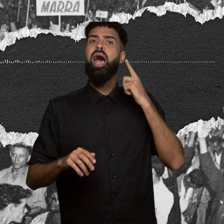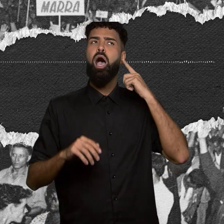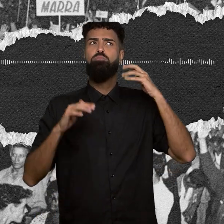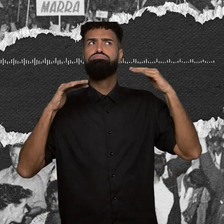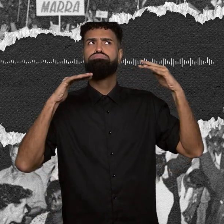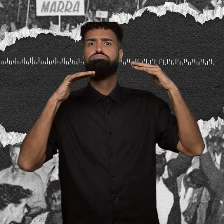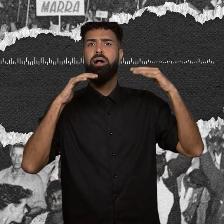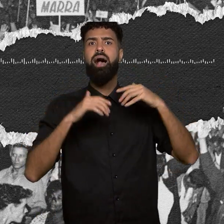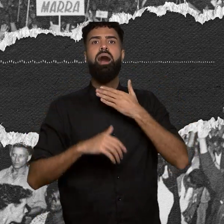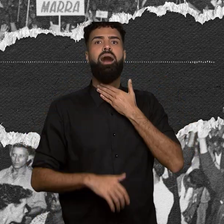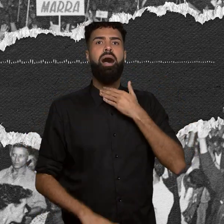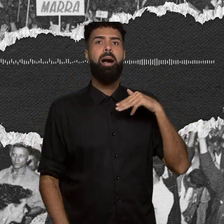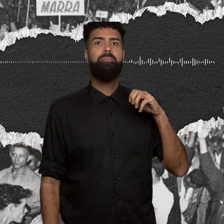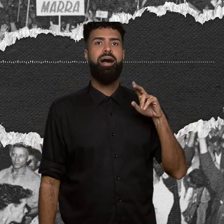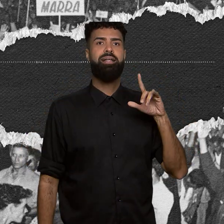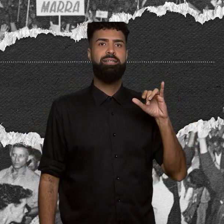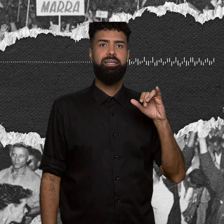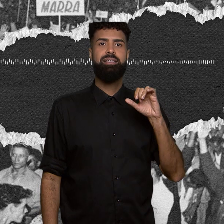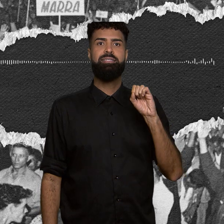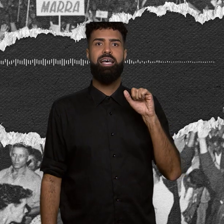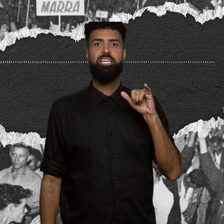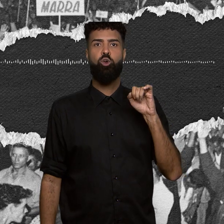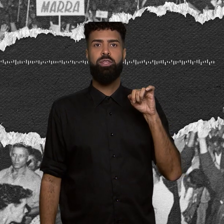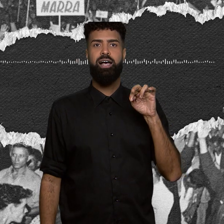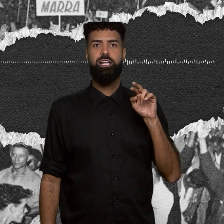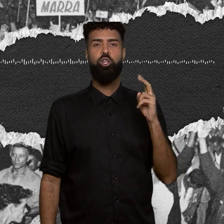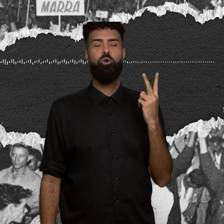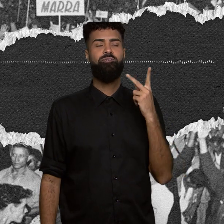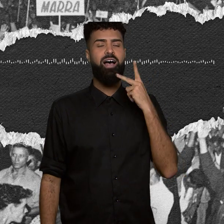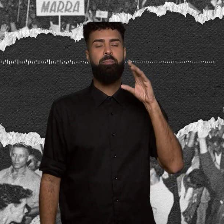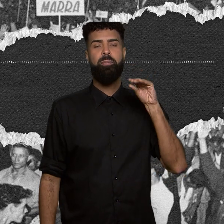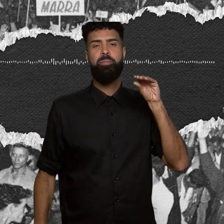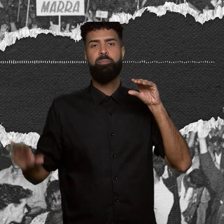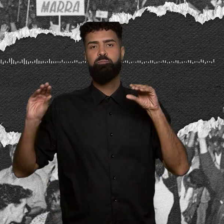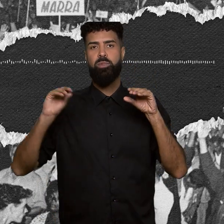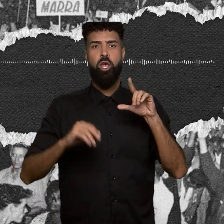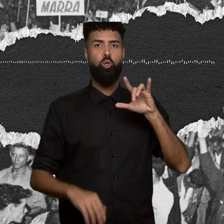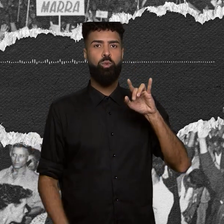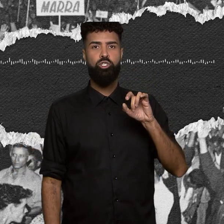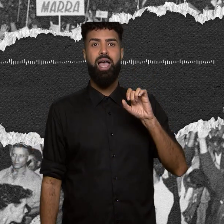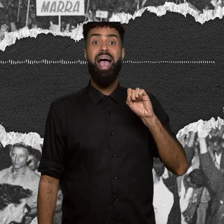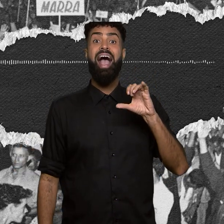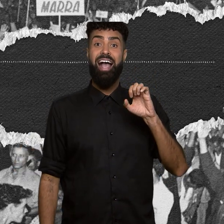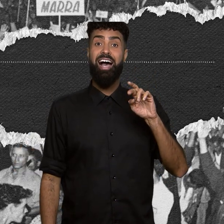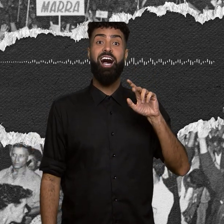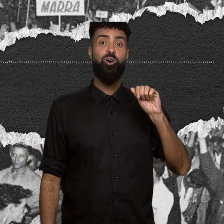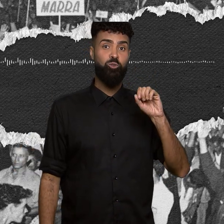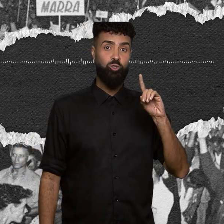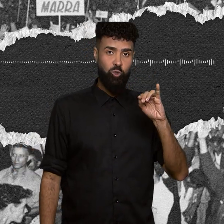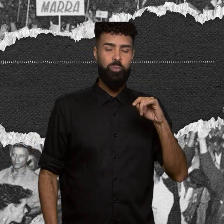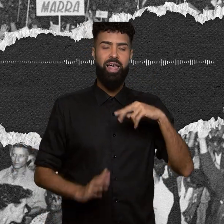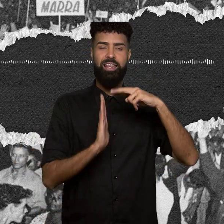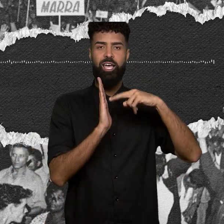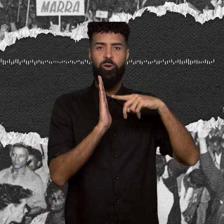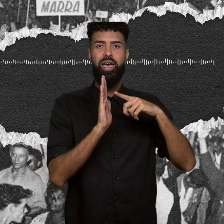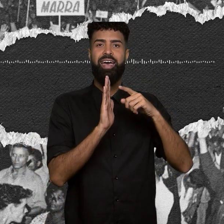Arboleia e Sayonara Moreno em destaque. O Luiz Cláudio Ferreira fez a leitura do trecho da mensagem do Congresso e o Pedro Rafael